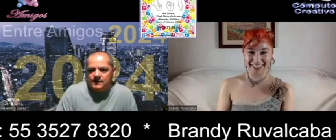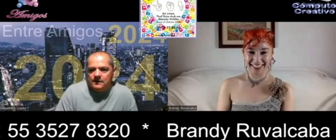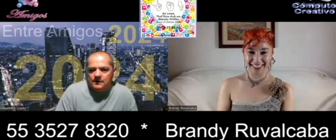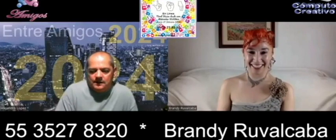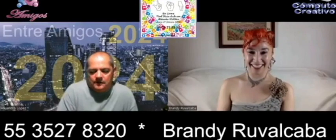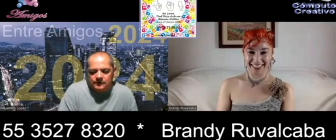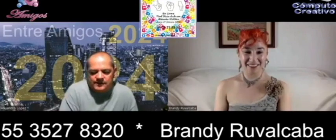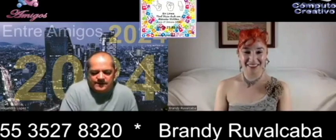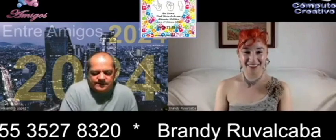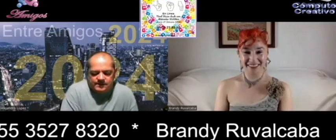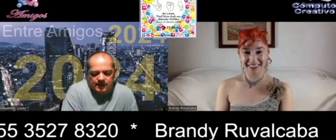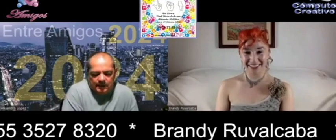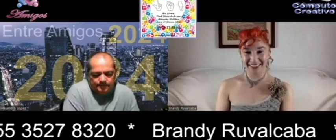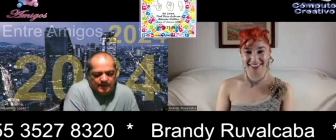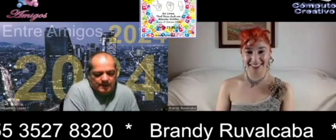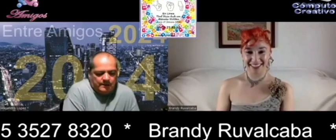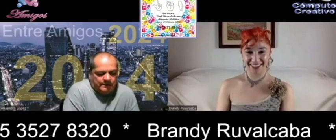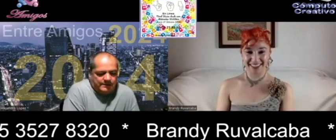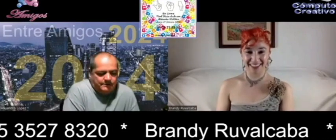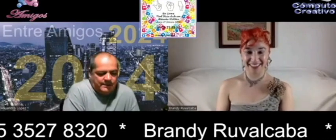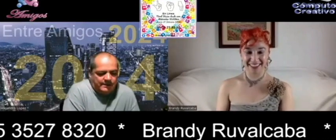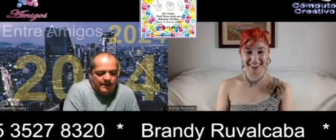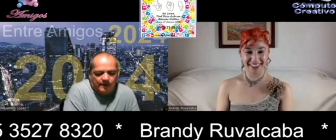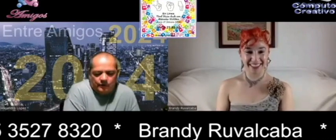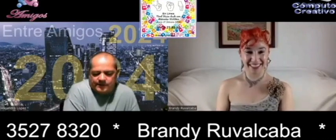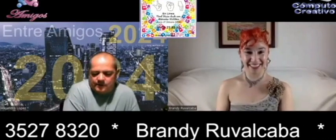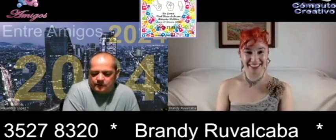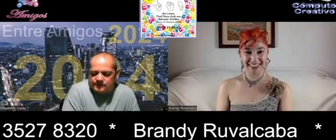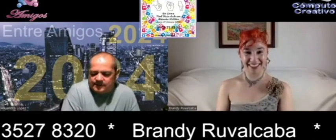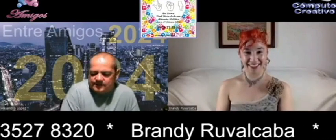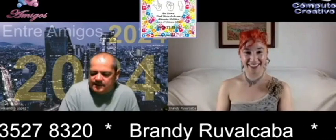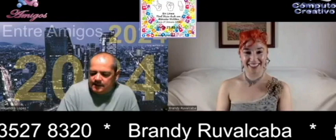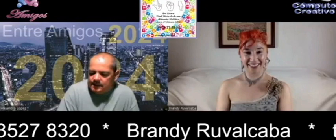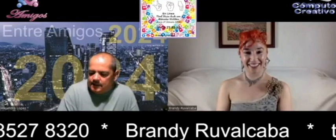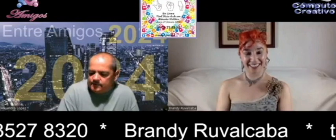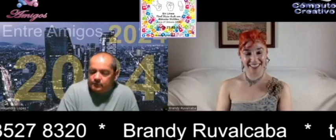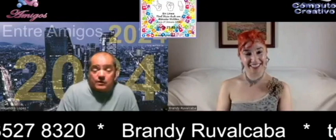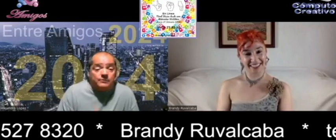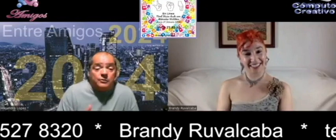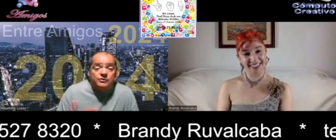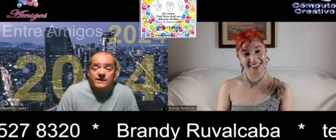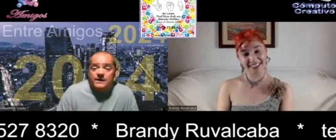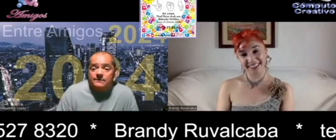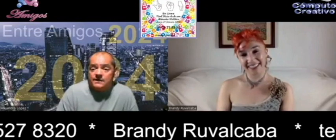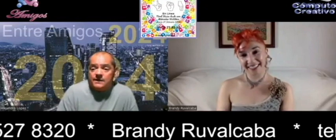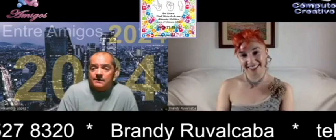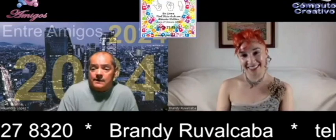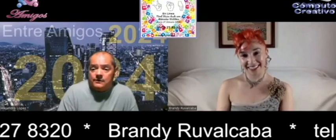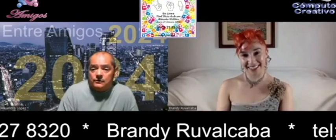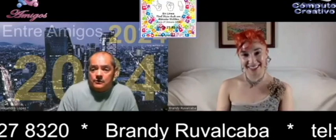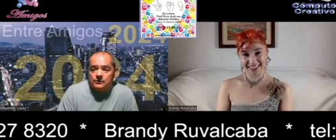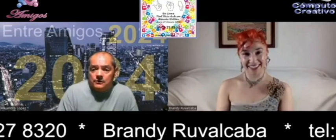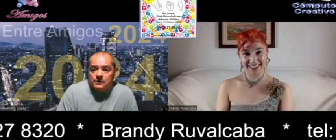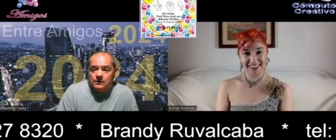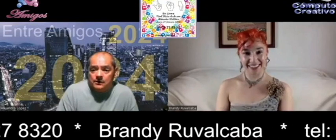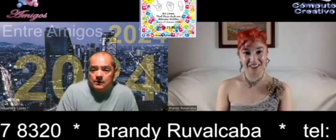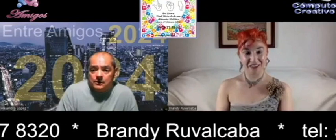realmente. Entonces, también la otra cosa es que, por ejemplo, musicalmente